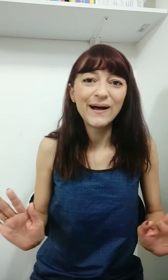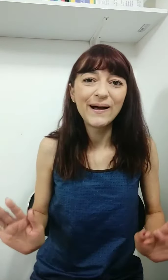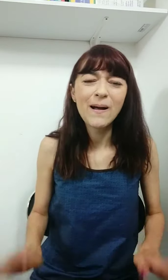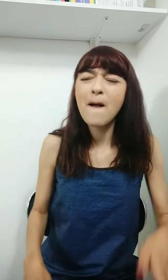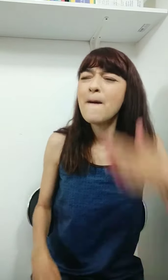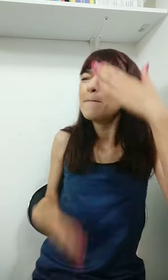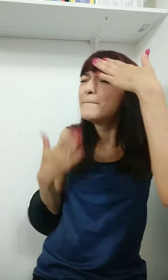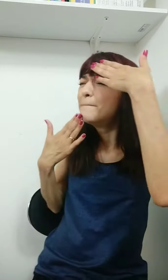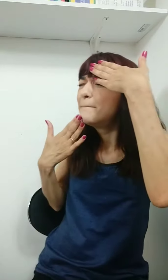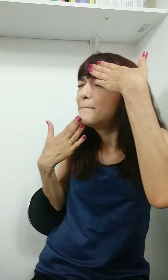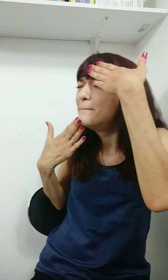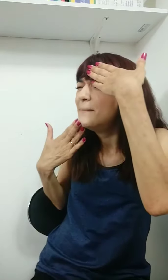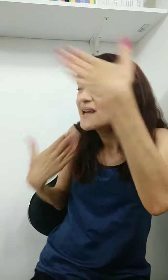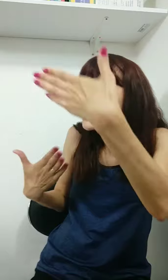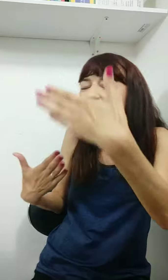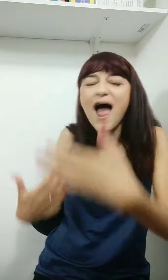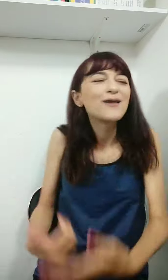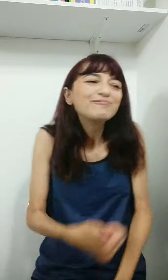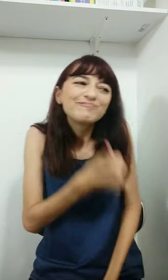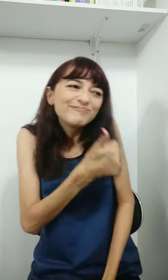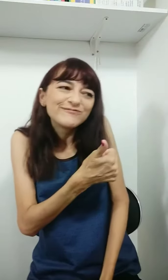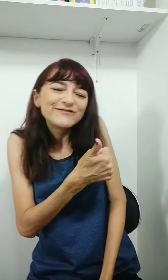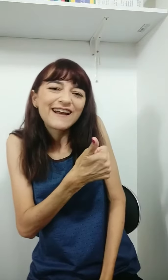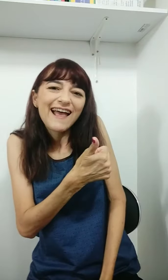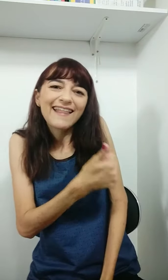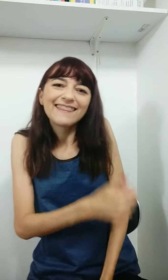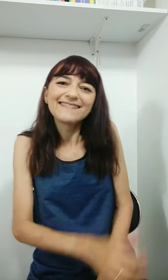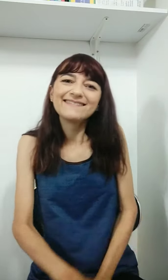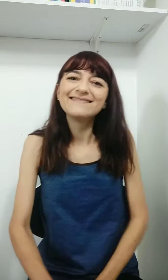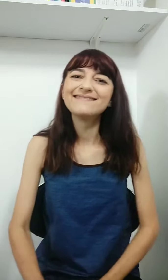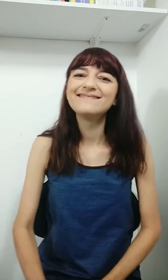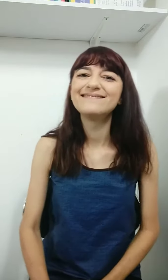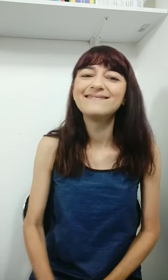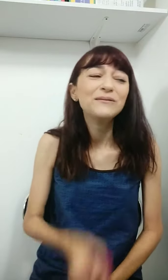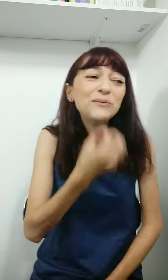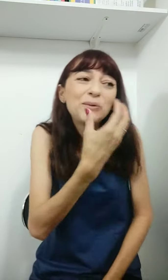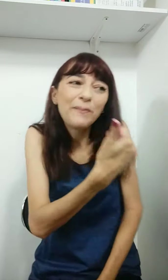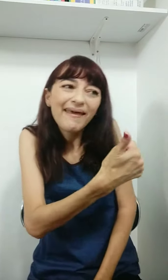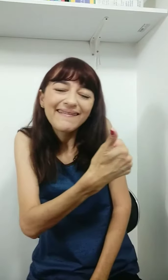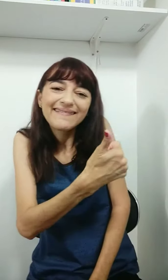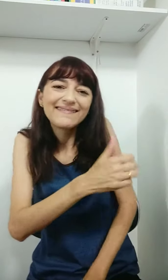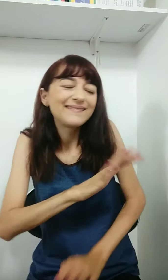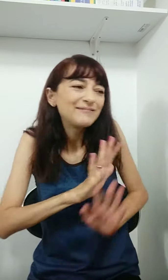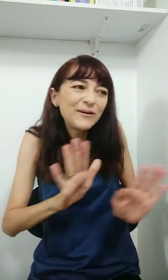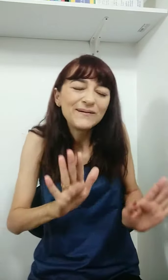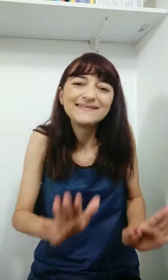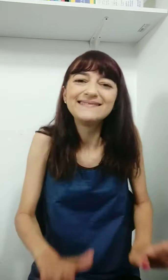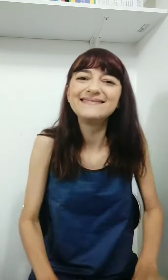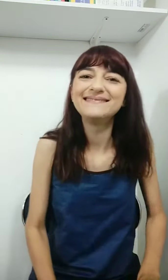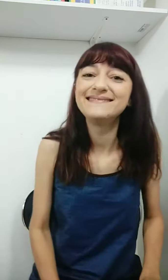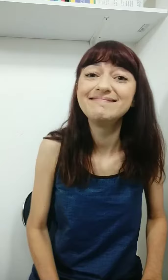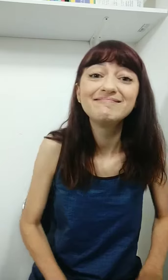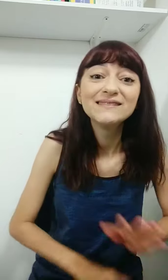Ele faz esse joinha, né? Você fala muito obrigado, aí ele faz simplesmente assim, ok, tudo bem, né? Então